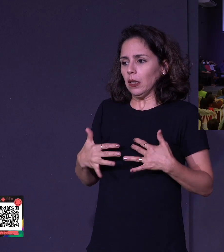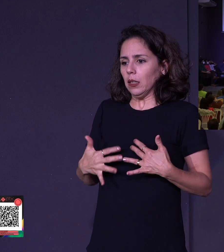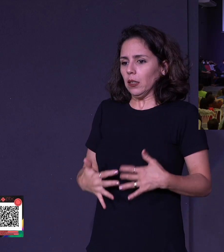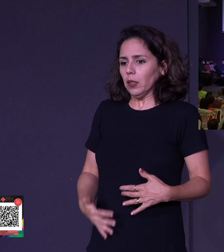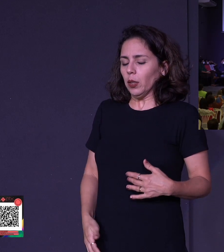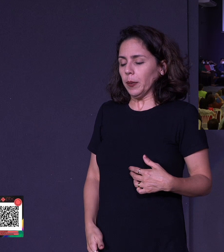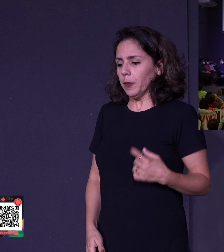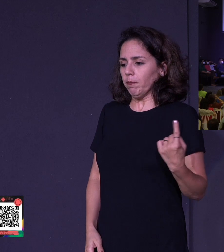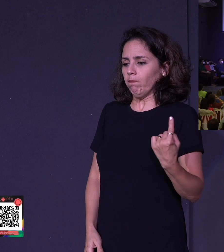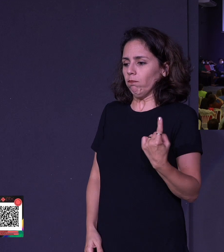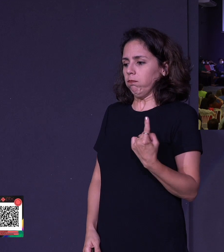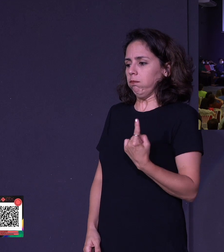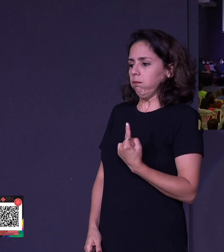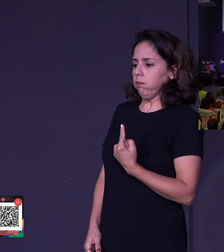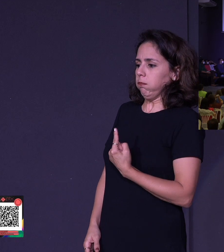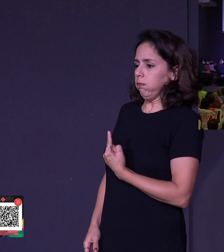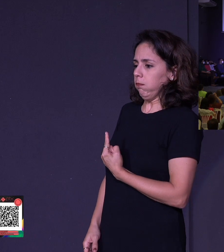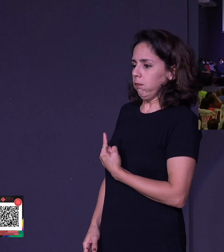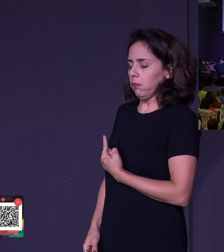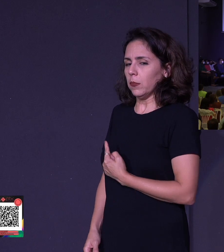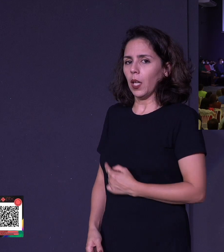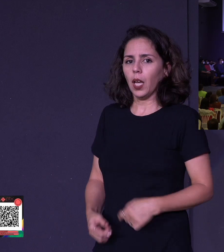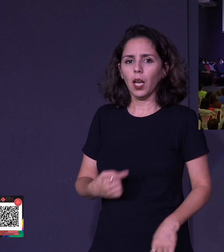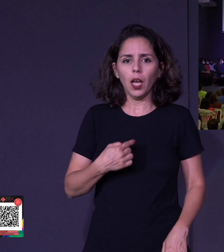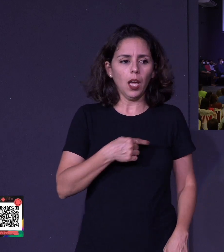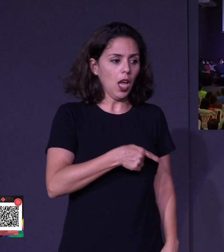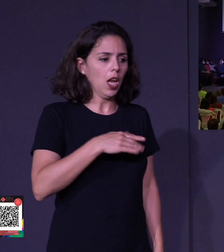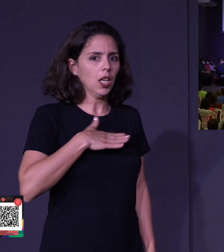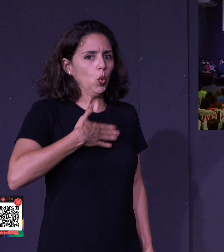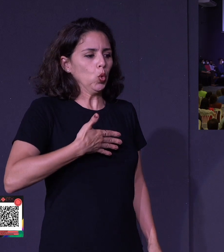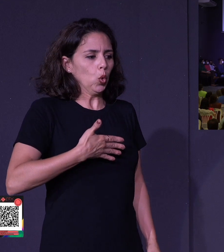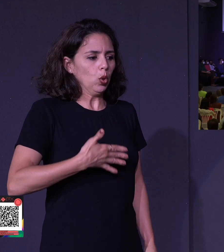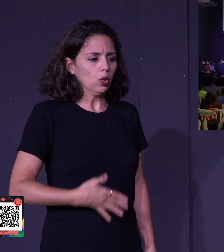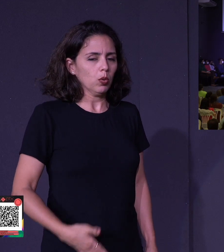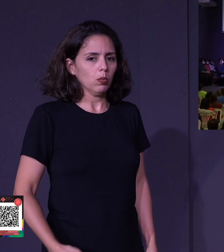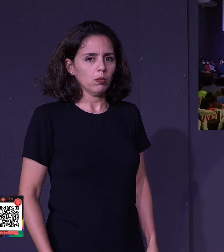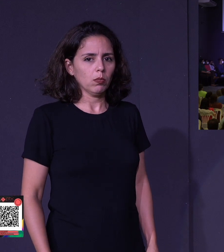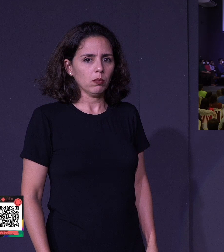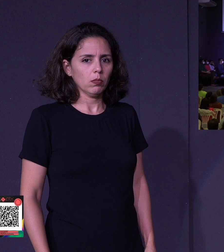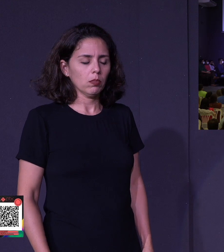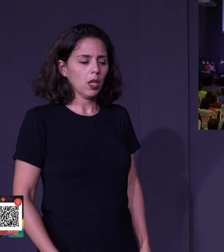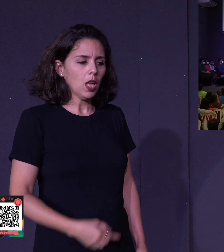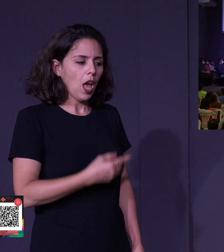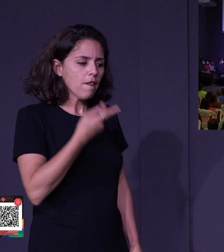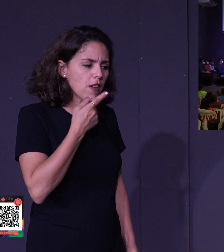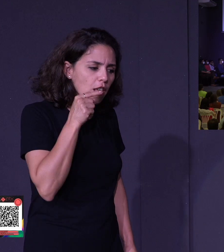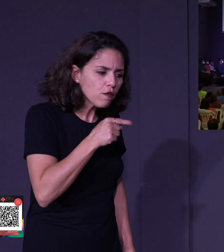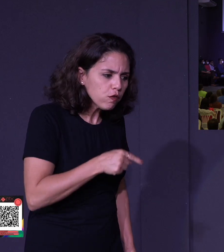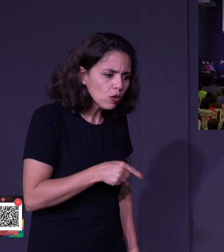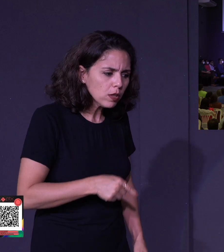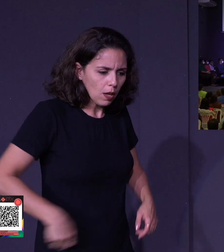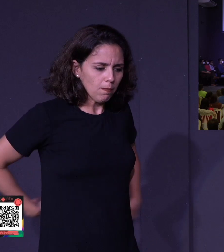passe. Bate não. Deu um susto. Da próxima vez você vai levar uma cintura usada. Que é